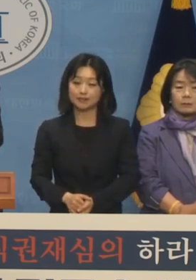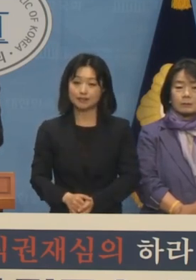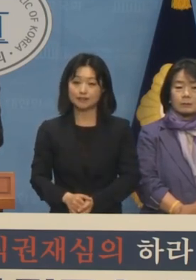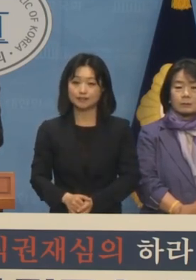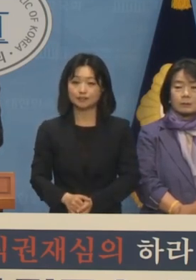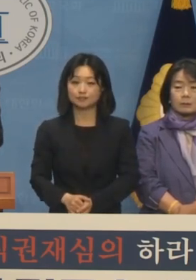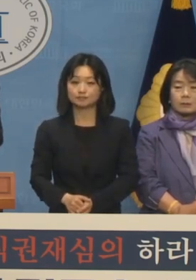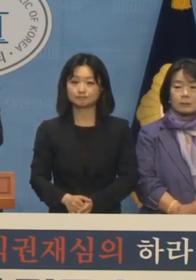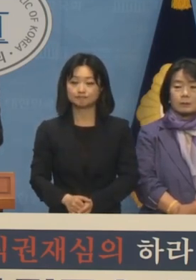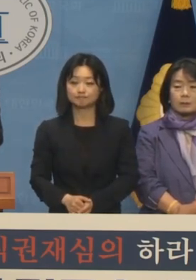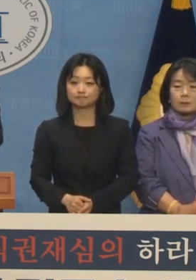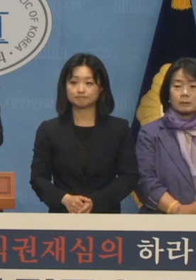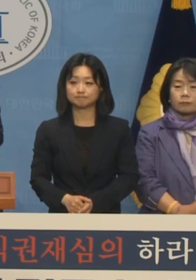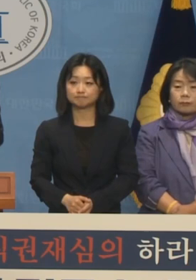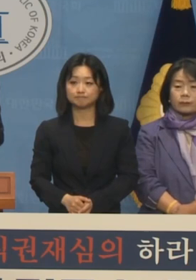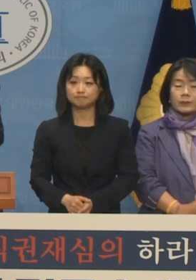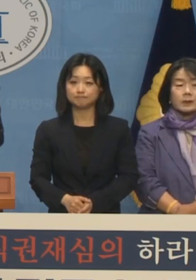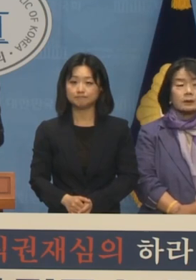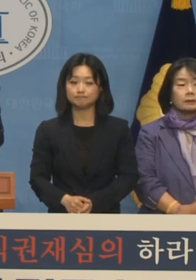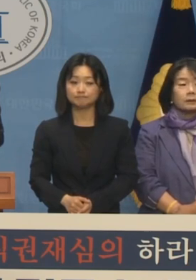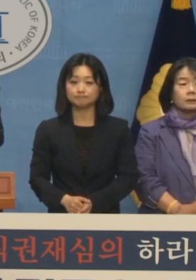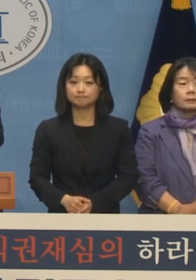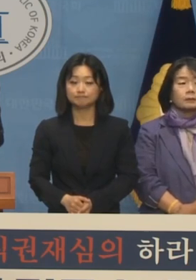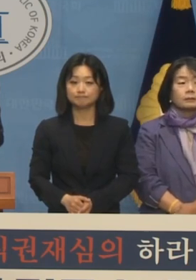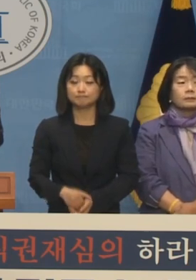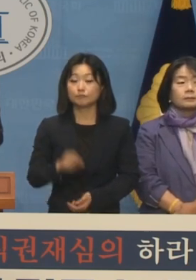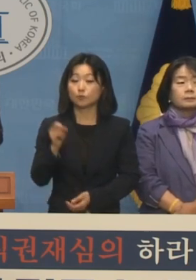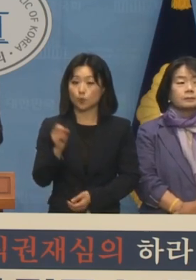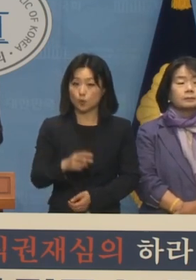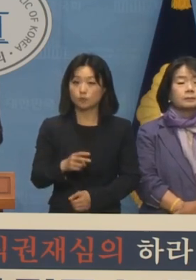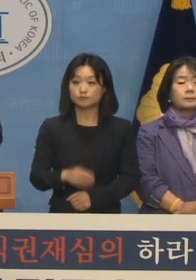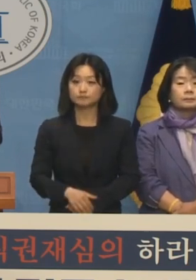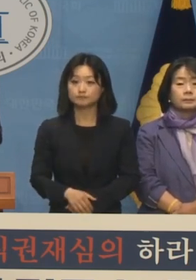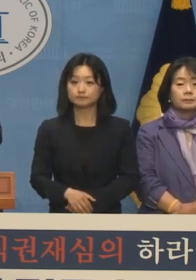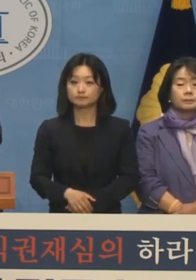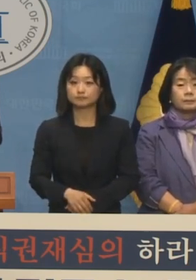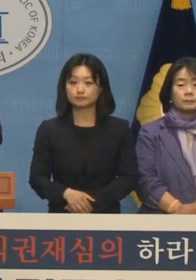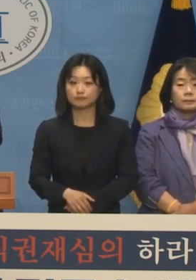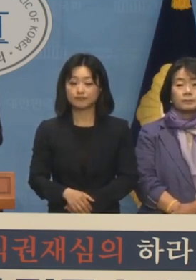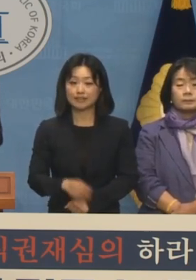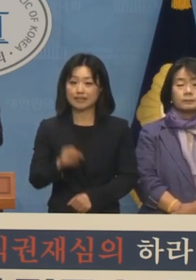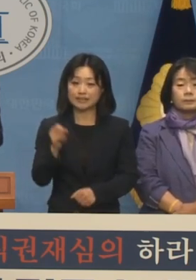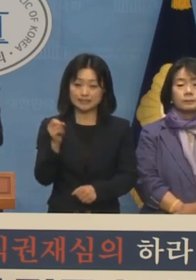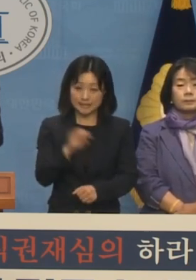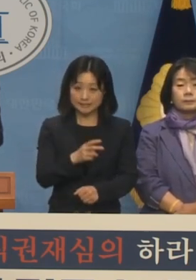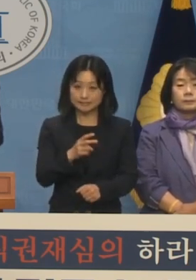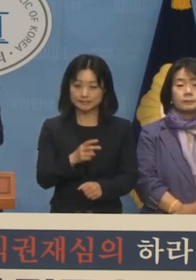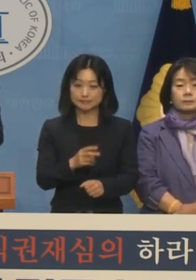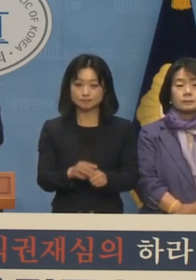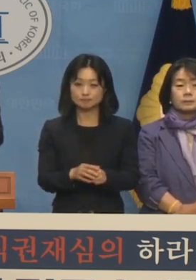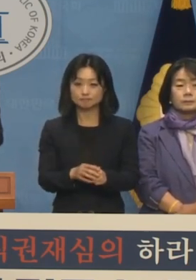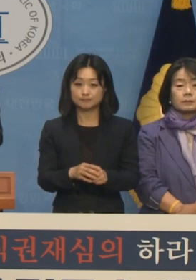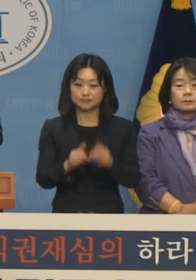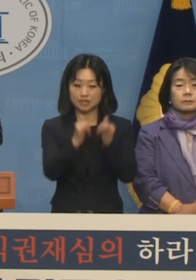법원으로 돌렸습니다. 이번에 또한 직권 재심의 요청에 대해서는